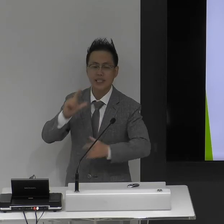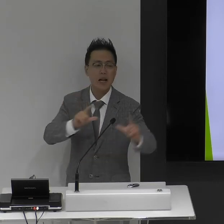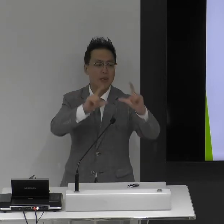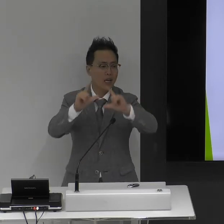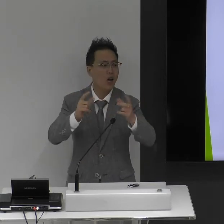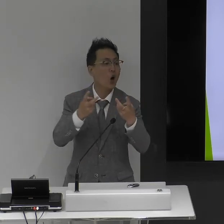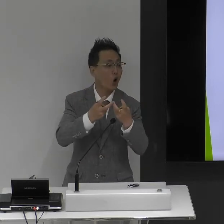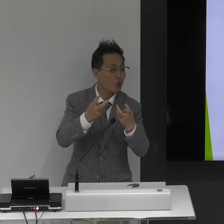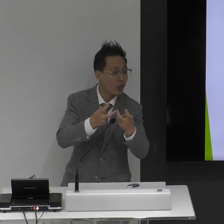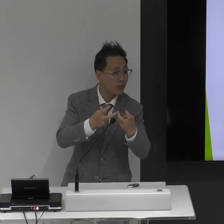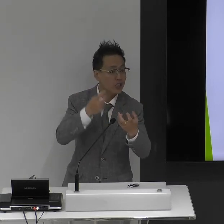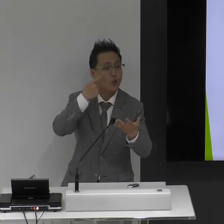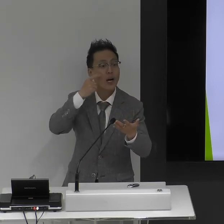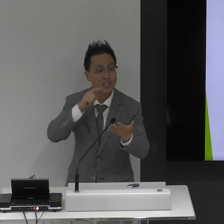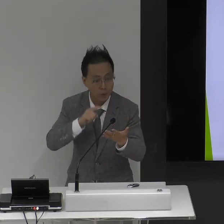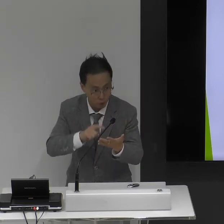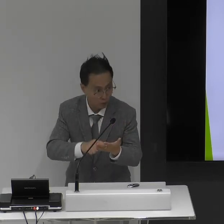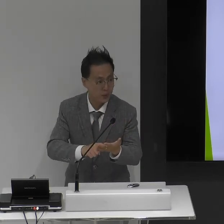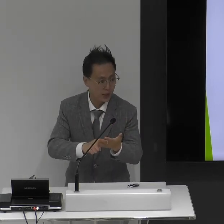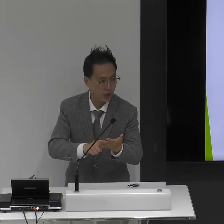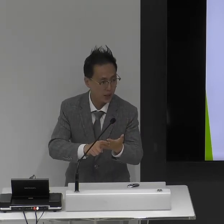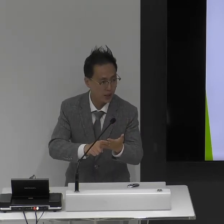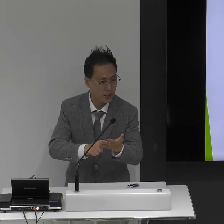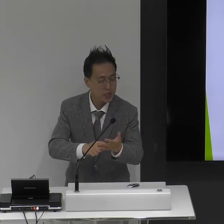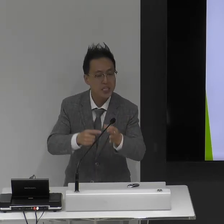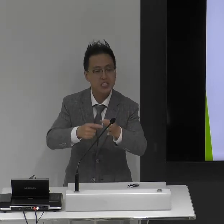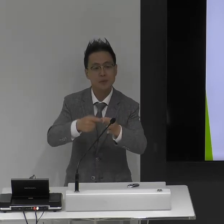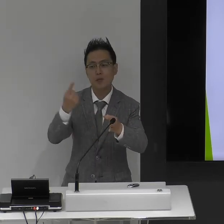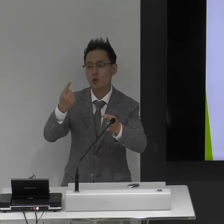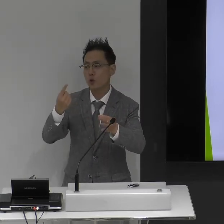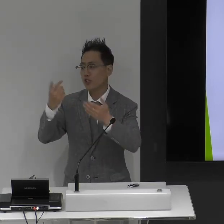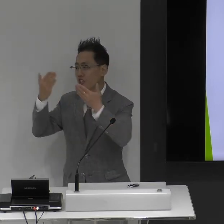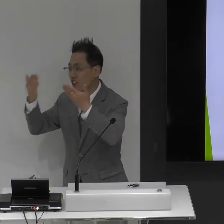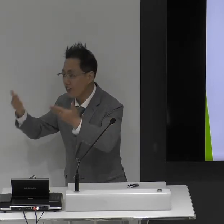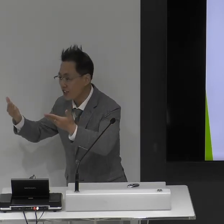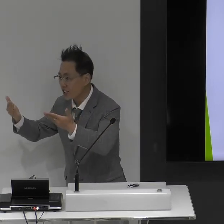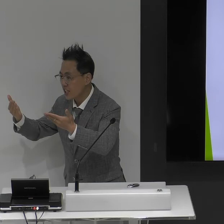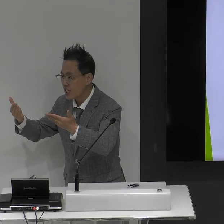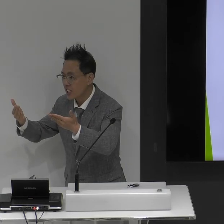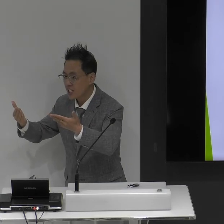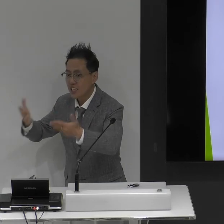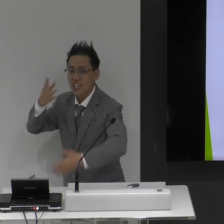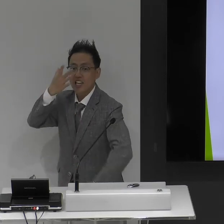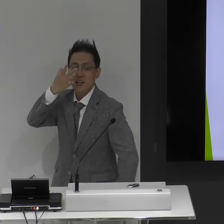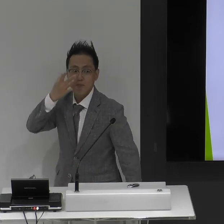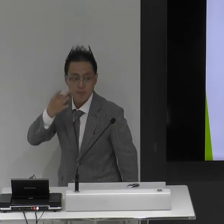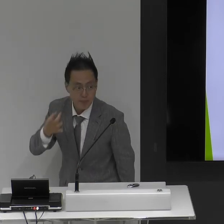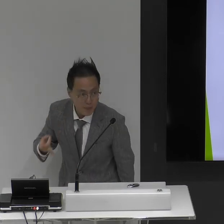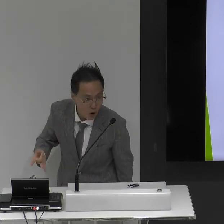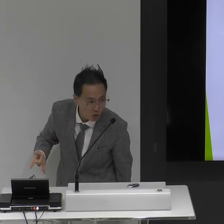삶이 어땠는지 확인해 볼 겁니다. 11조를 드렸는지